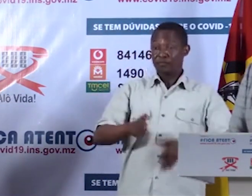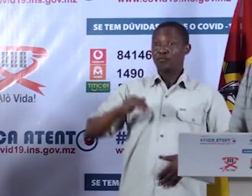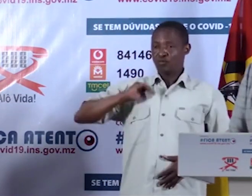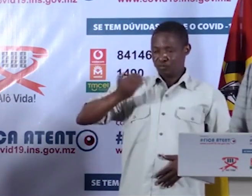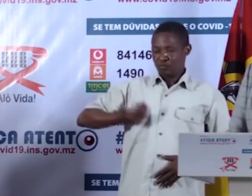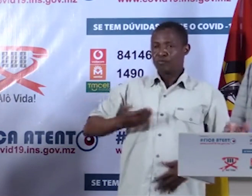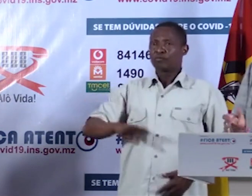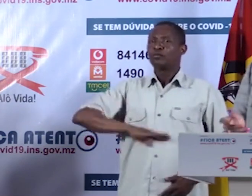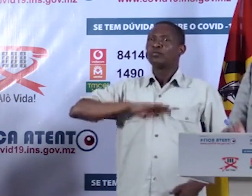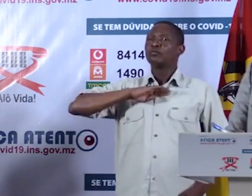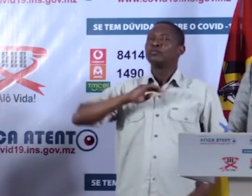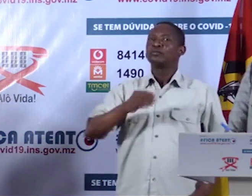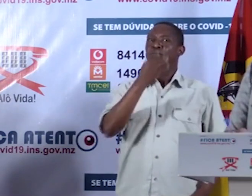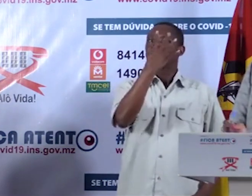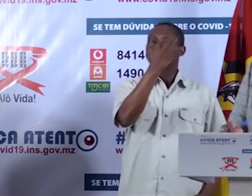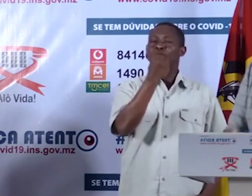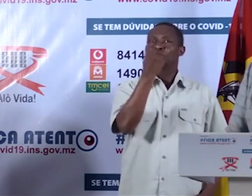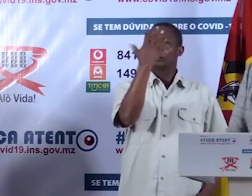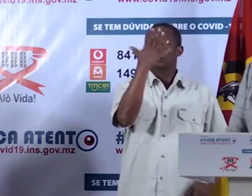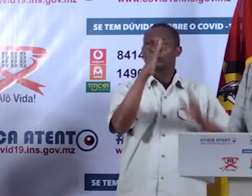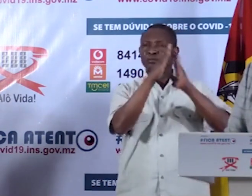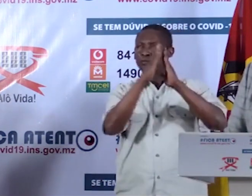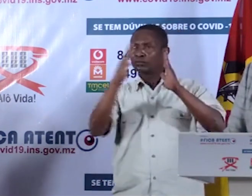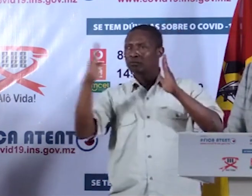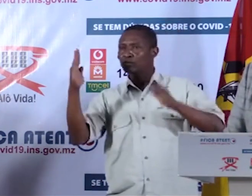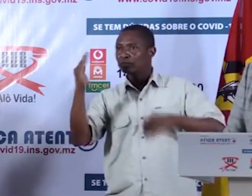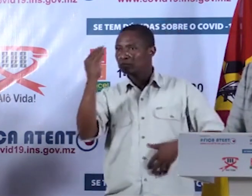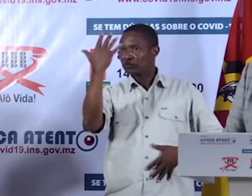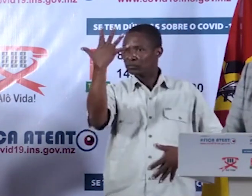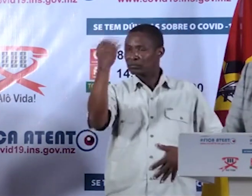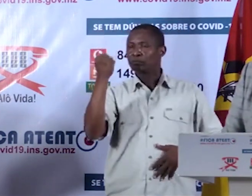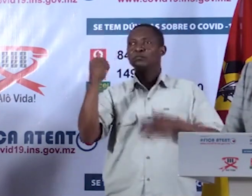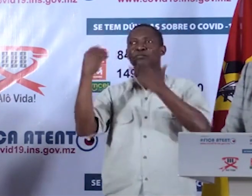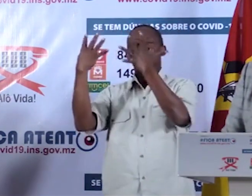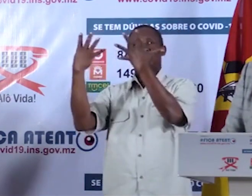etária dos 45 aos 59 anos de idade.